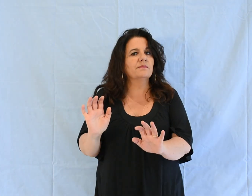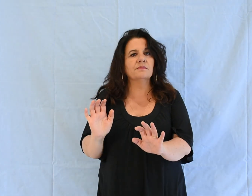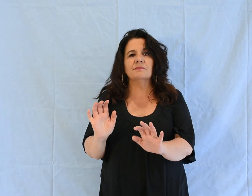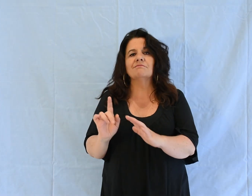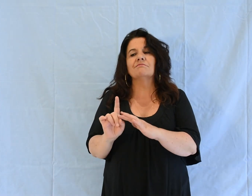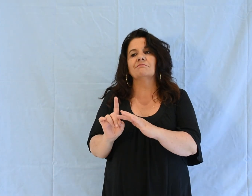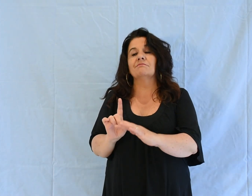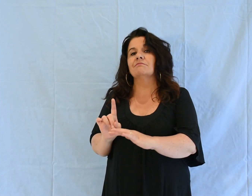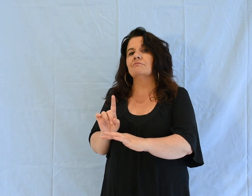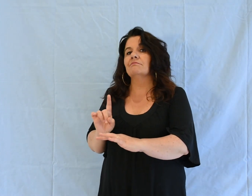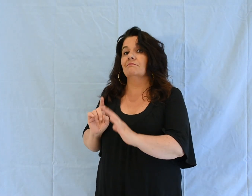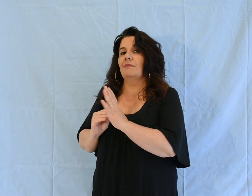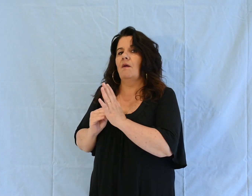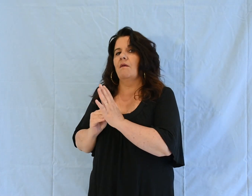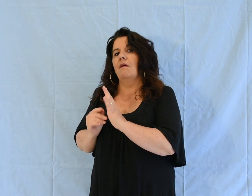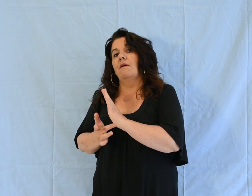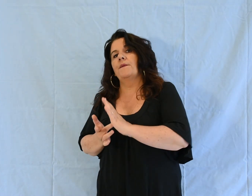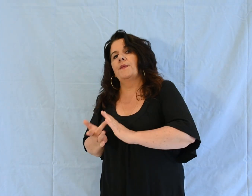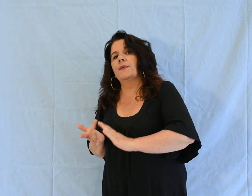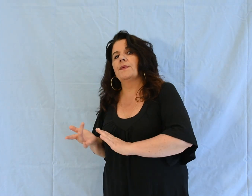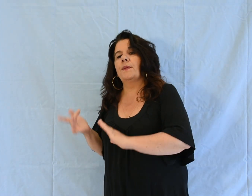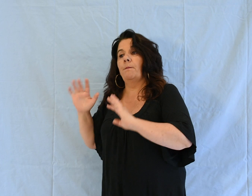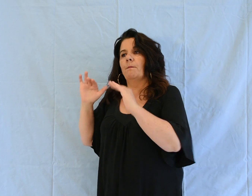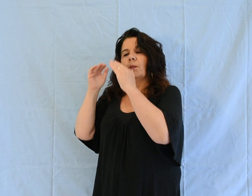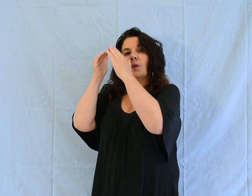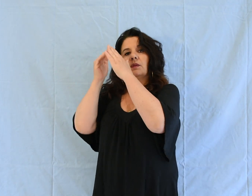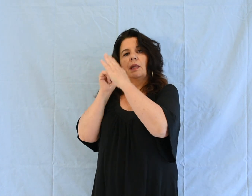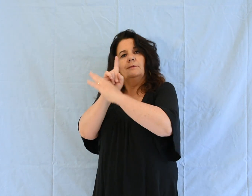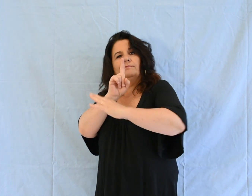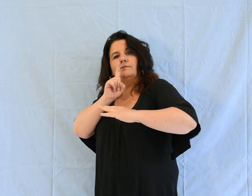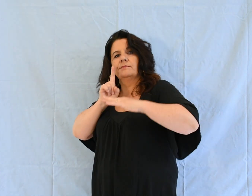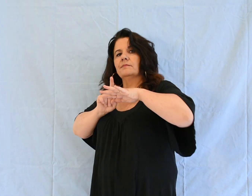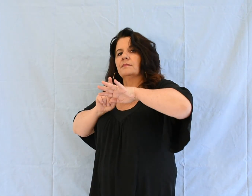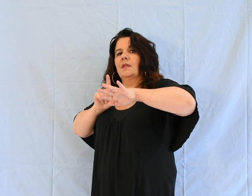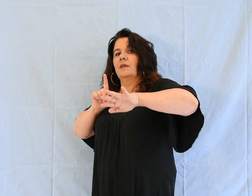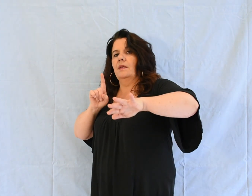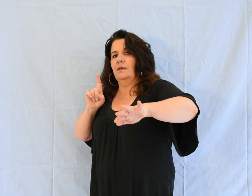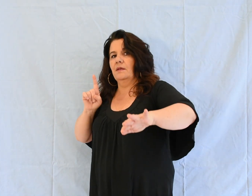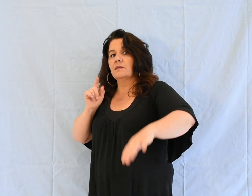Alors de nouveau, il se retira dans la montagne, lui seul.